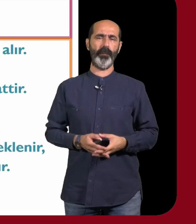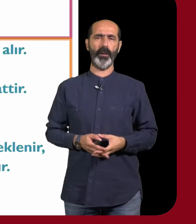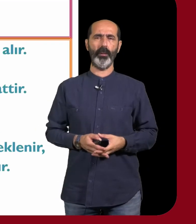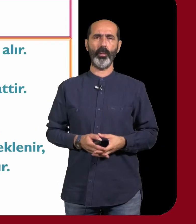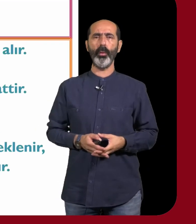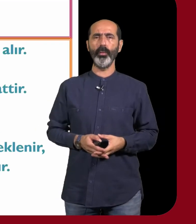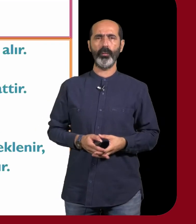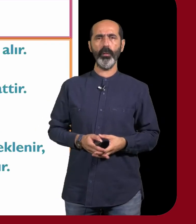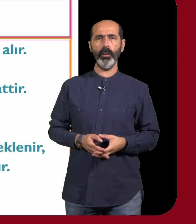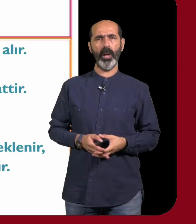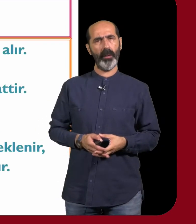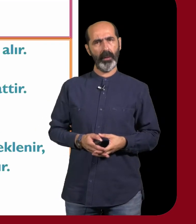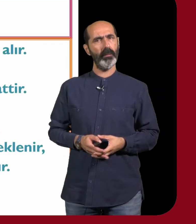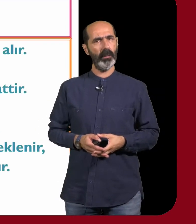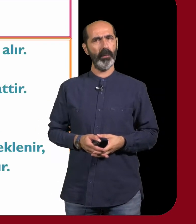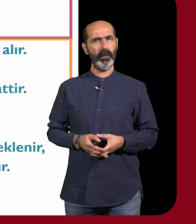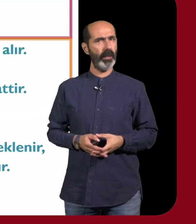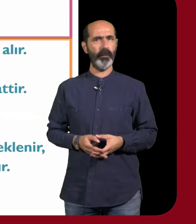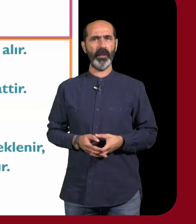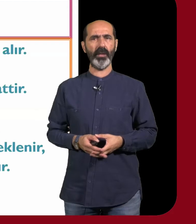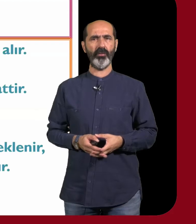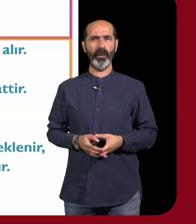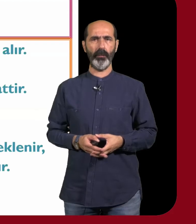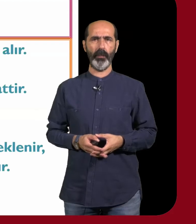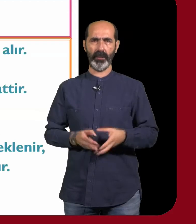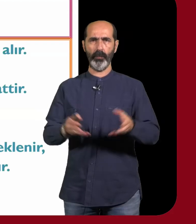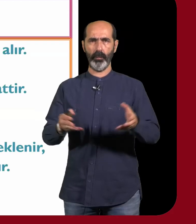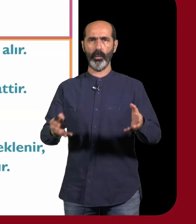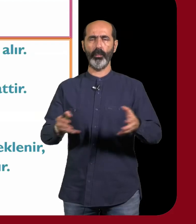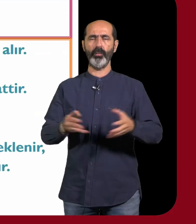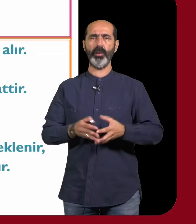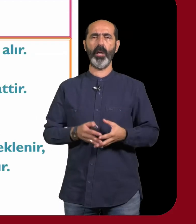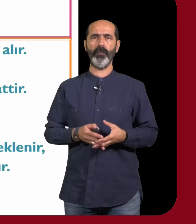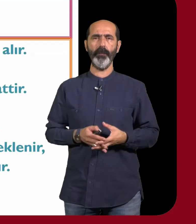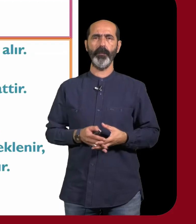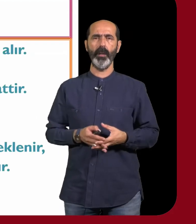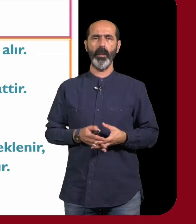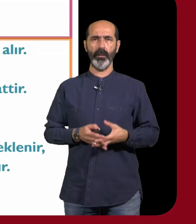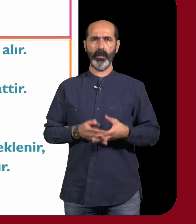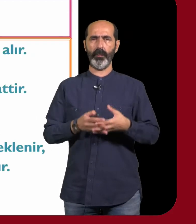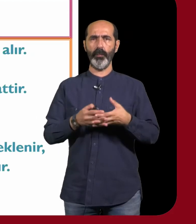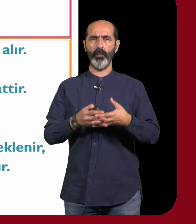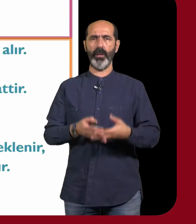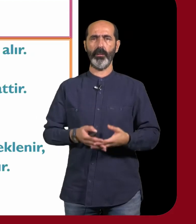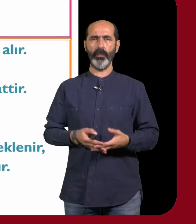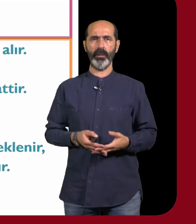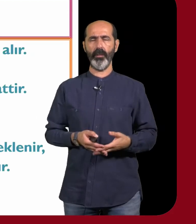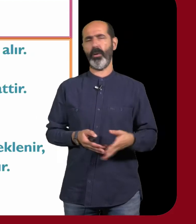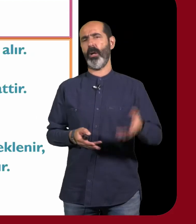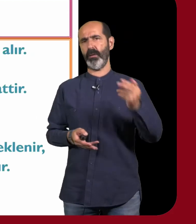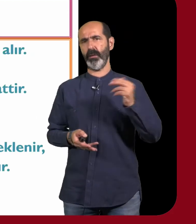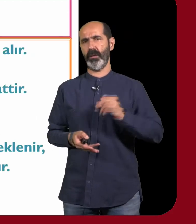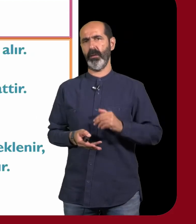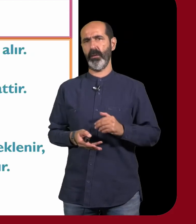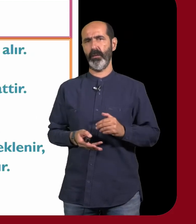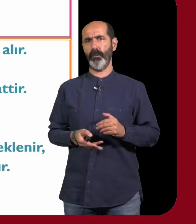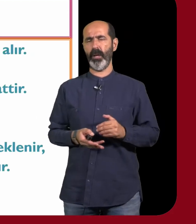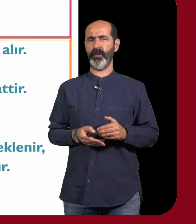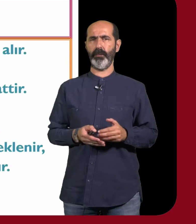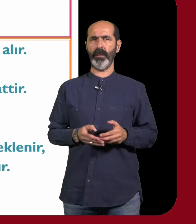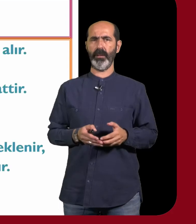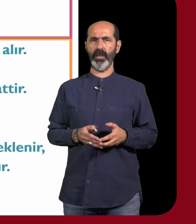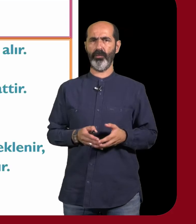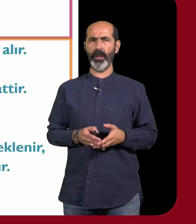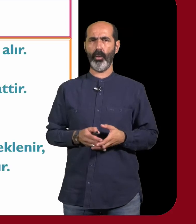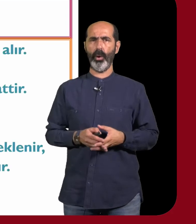ön coğrafyanın konusu ama değmeden geçmeli Madem konumuz takvimi takvim üzerinde dururken Art da